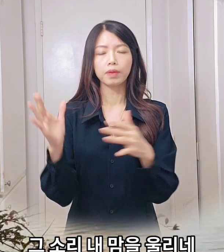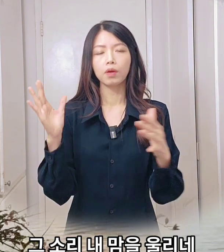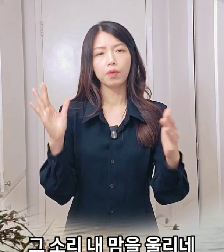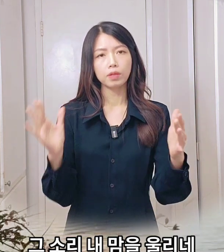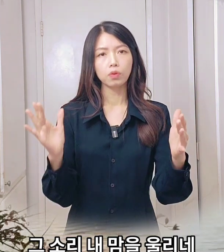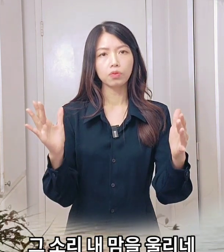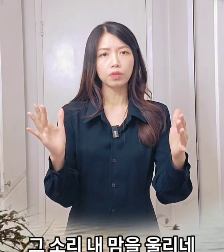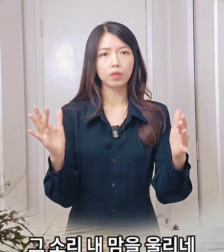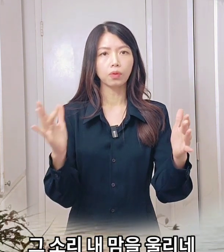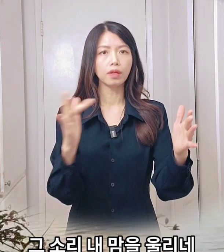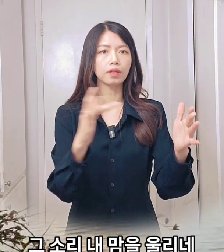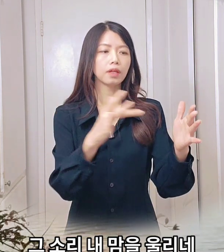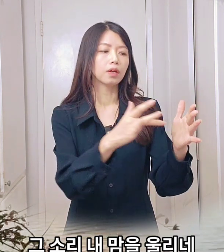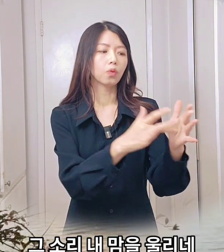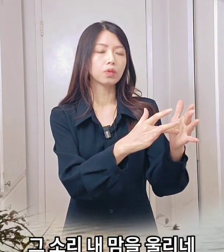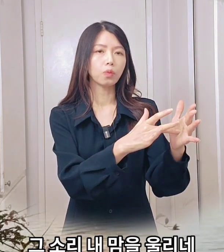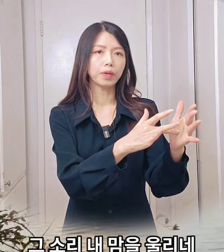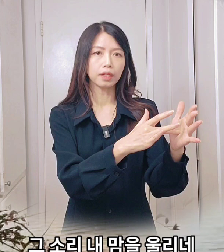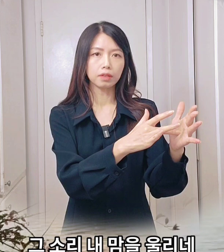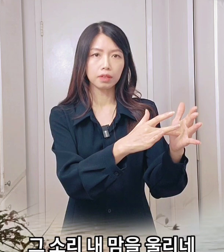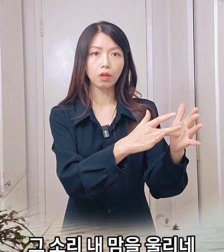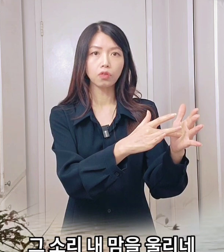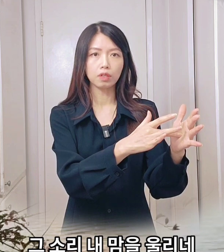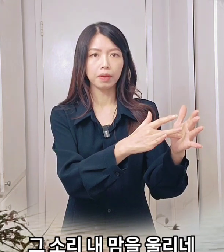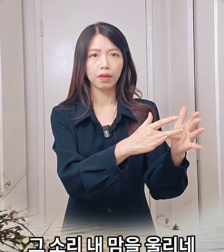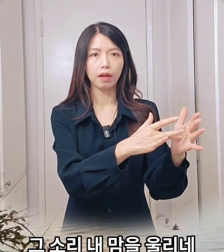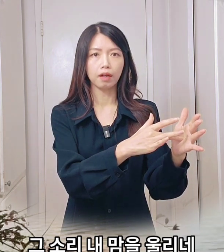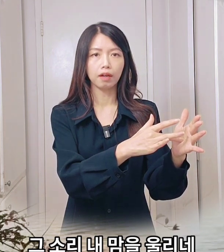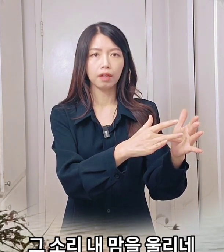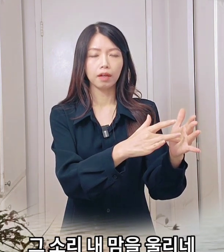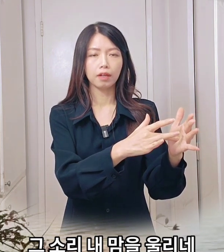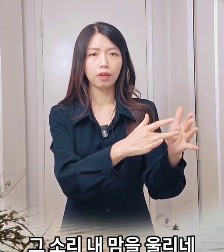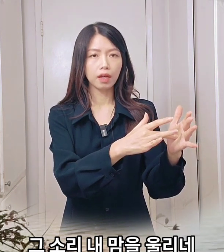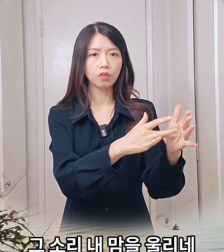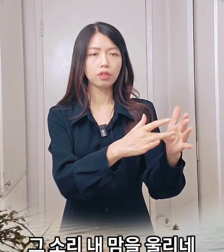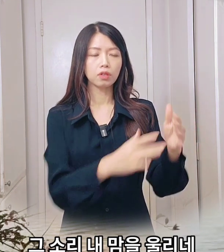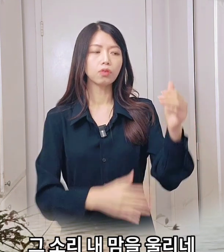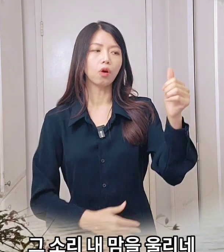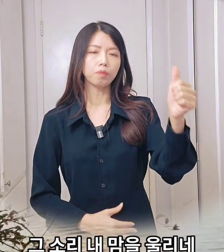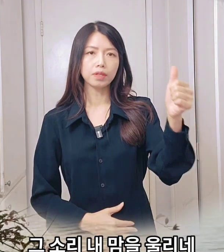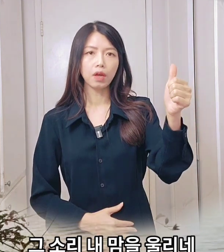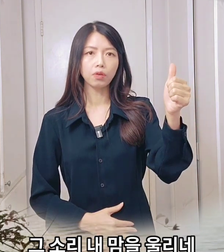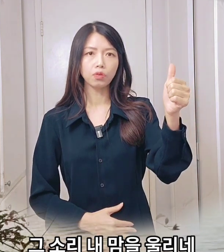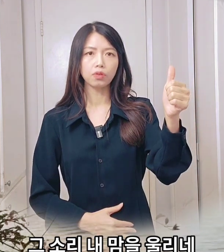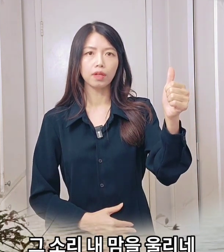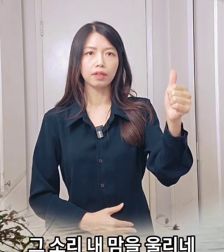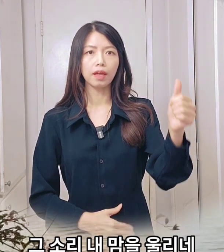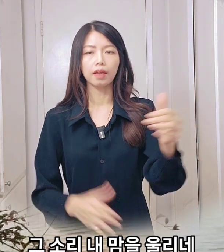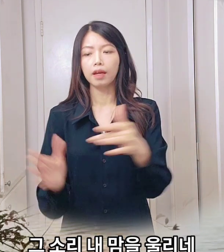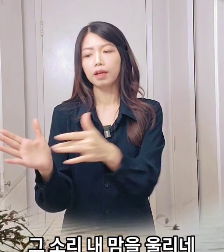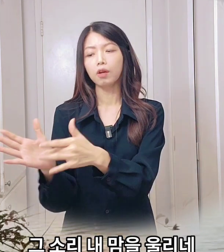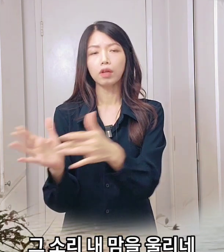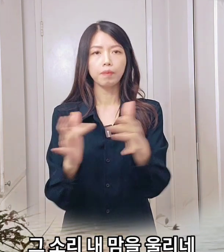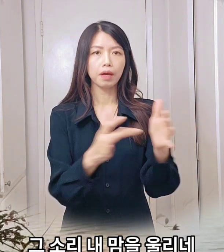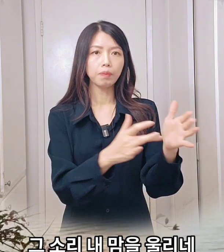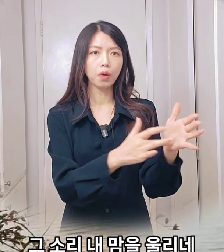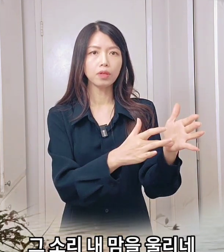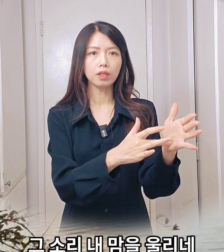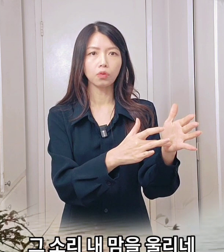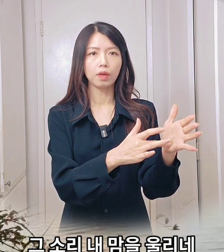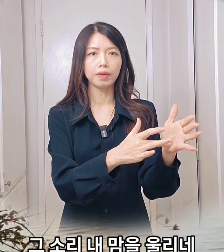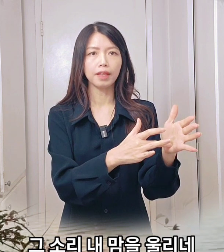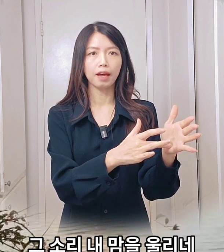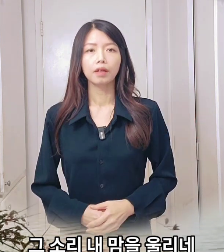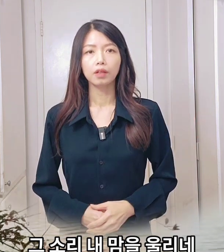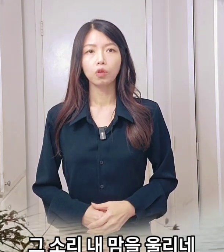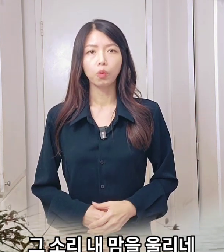찍어주시고 왼손 중지로는 오른손바닥 찍어주시면 돼요. 이렇게 해주시고 엄지 세워주셔도 되는데 이렇게만